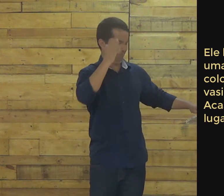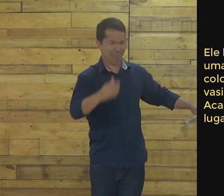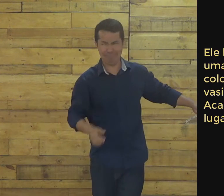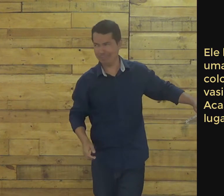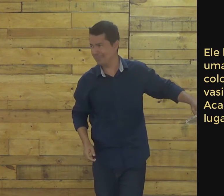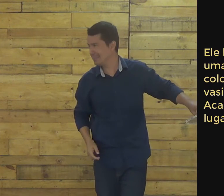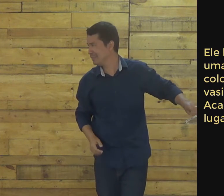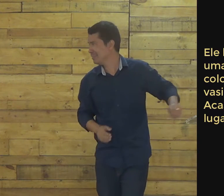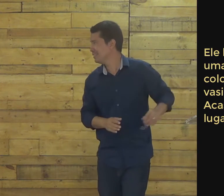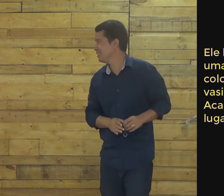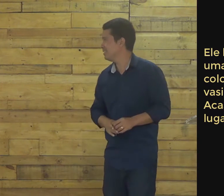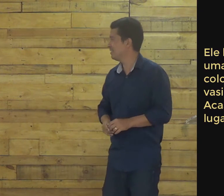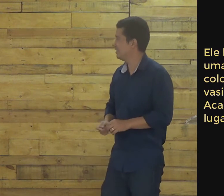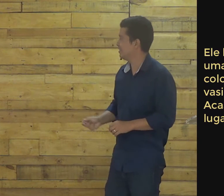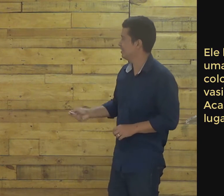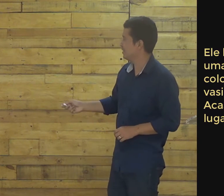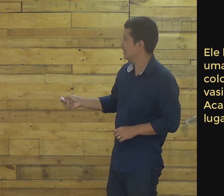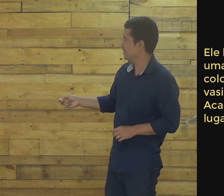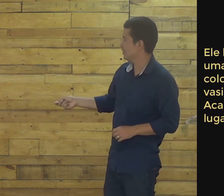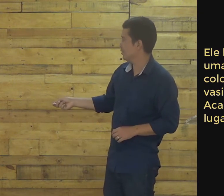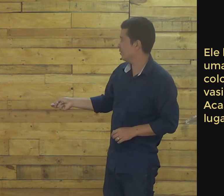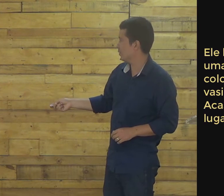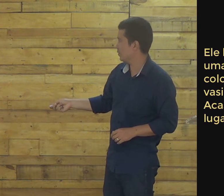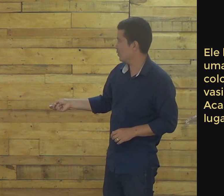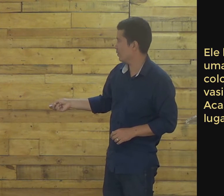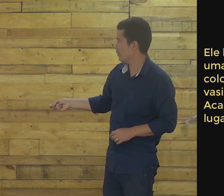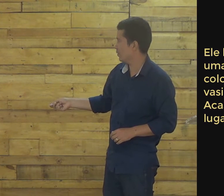Poxa vida, como assim?